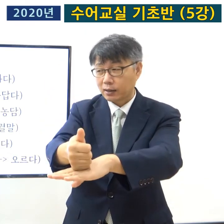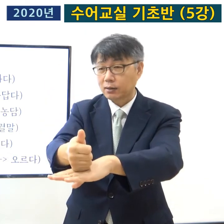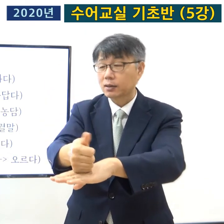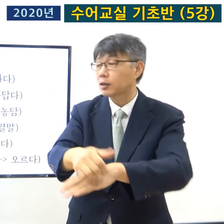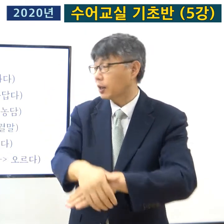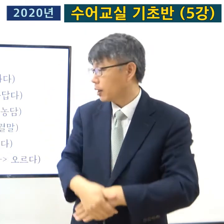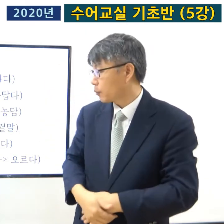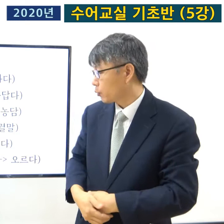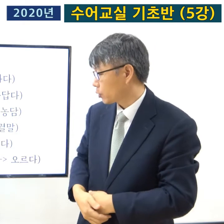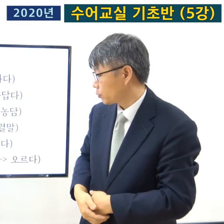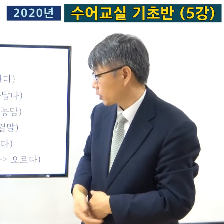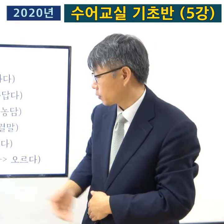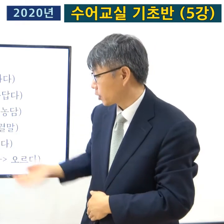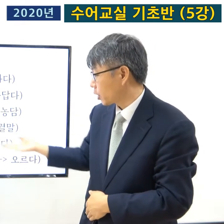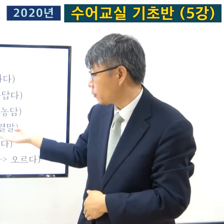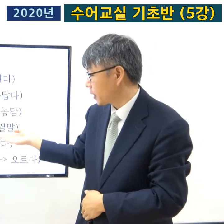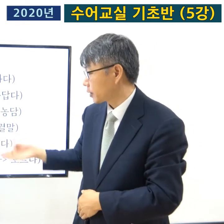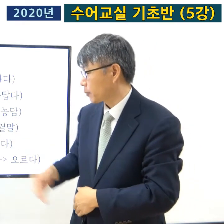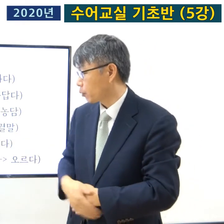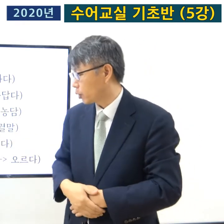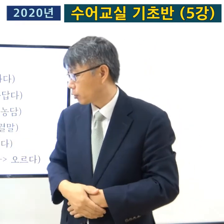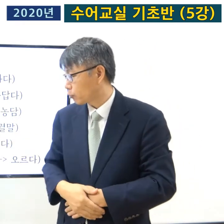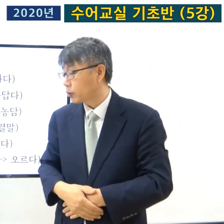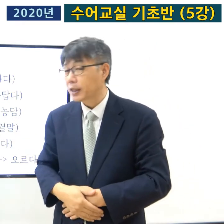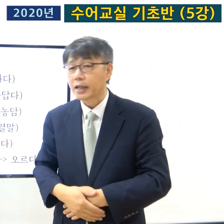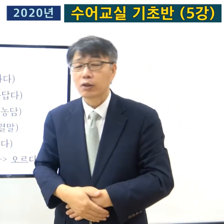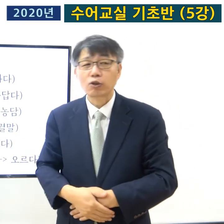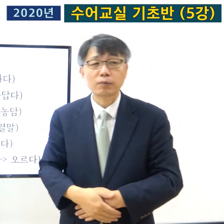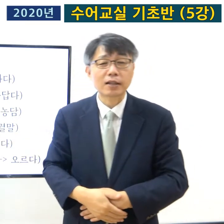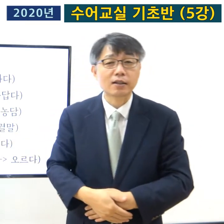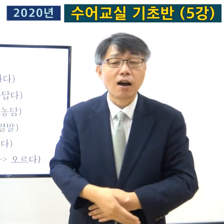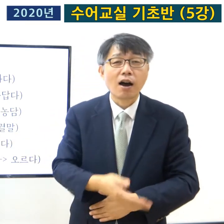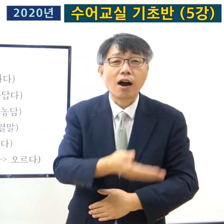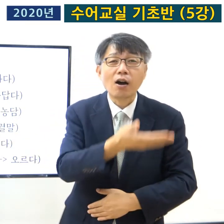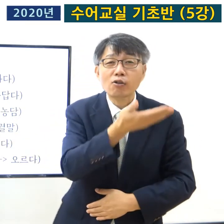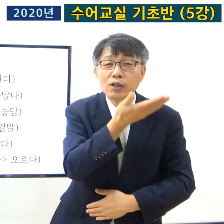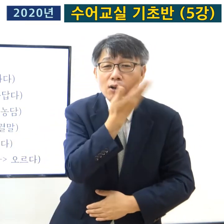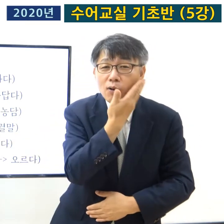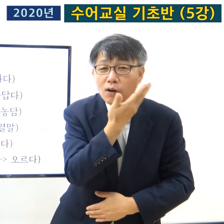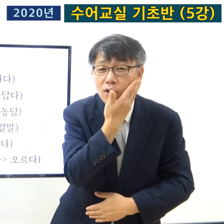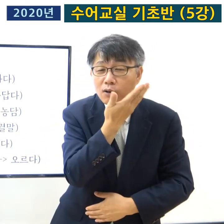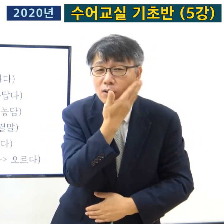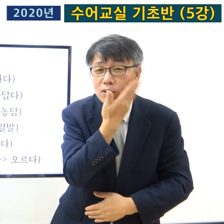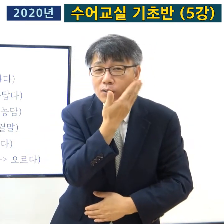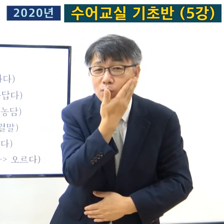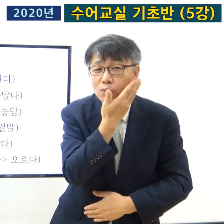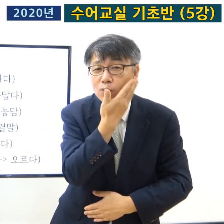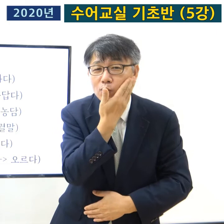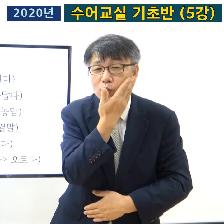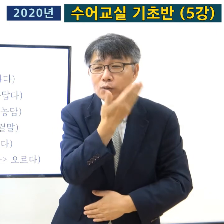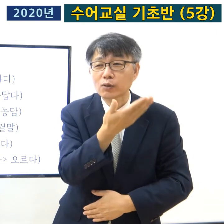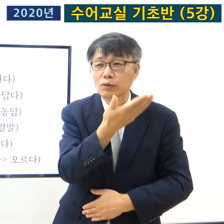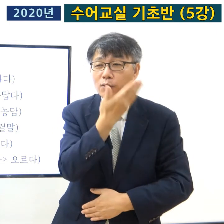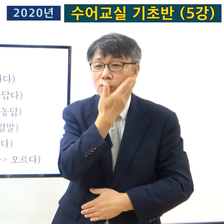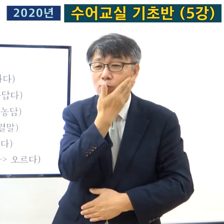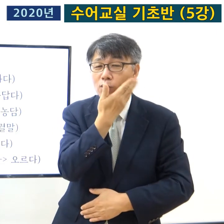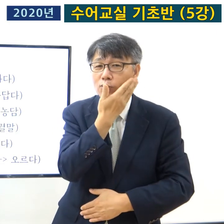마지막 이렇게 표현해 주시면 되겠습니다. 결말 이렇게 표현해도 되고요. 귀엽다는 아우 귀여워 톡톡톡톡 두드려주는 겁니다.